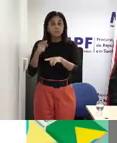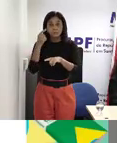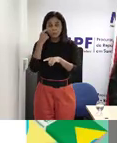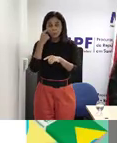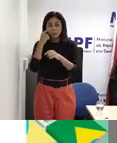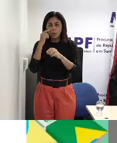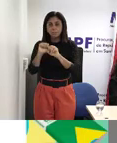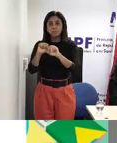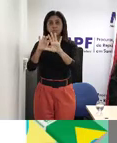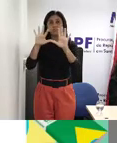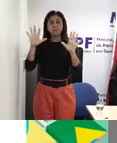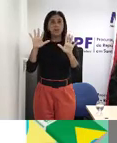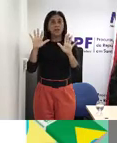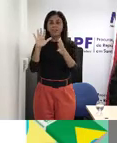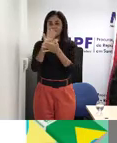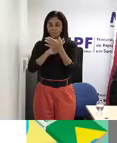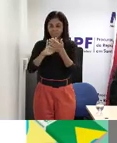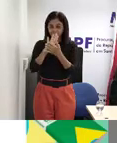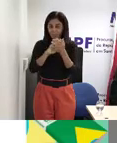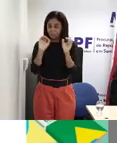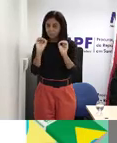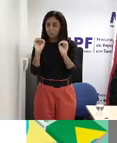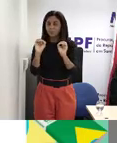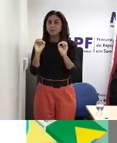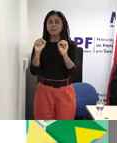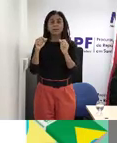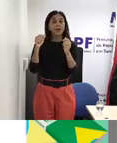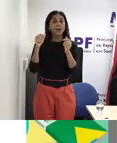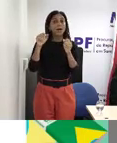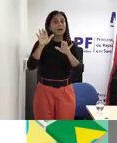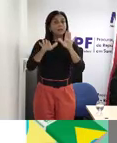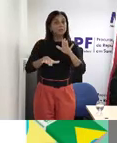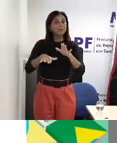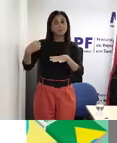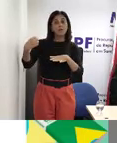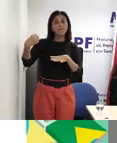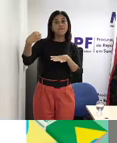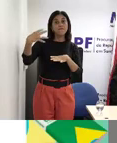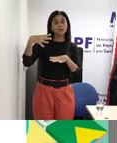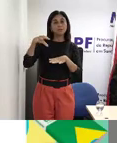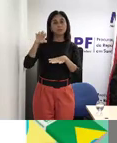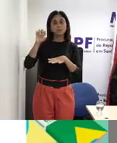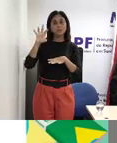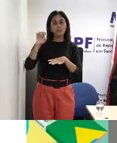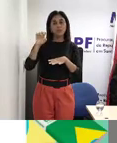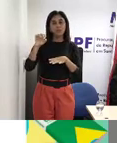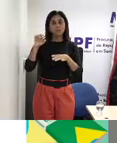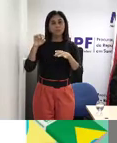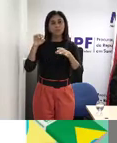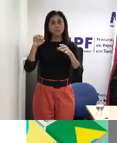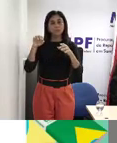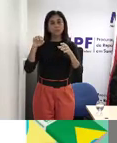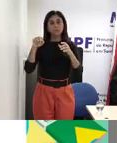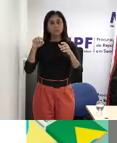máxima proteção até aquela simples foto que é tirada do da criança do Adolescente e exposta dentro de um contexto